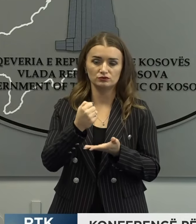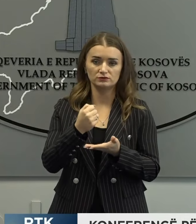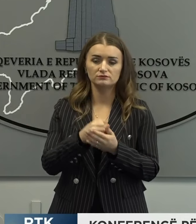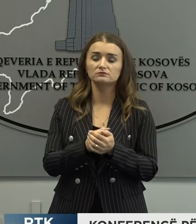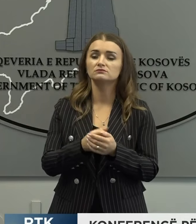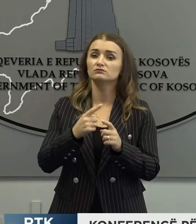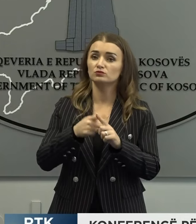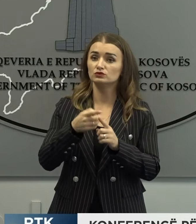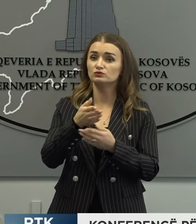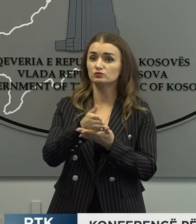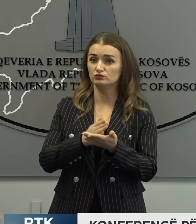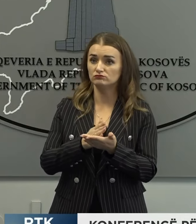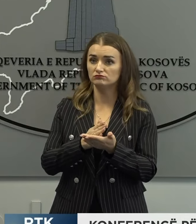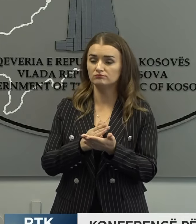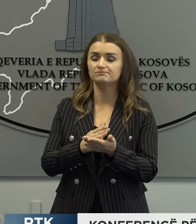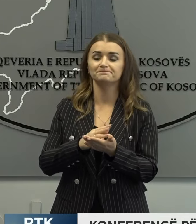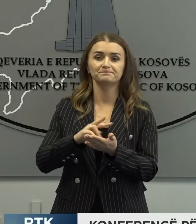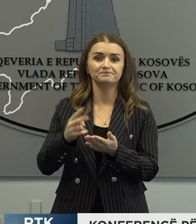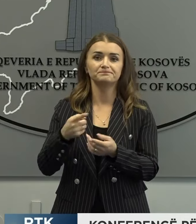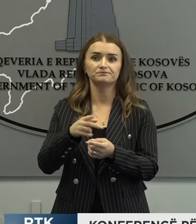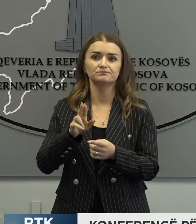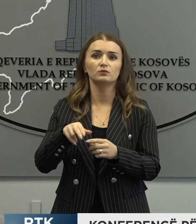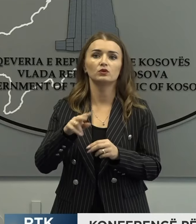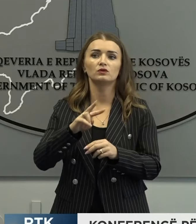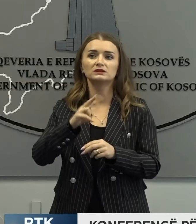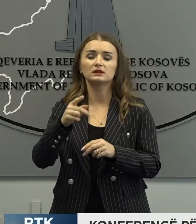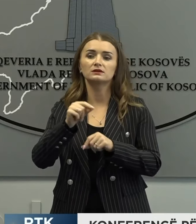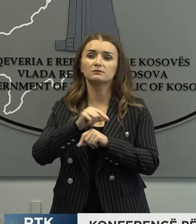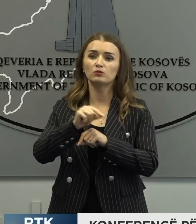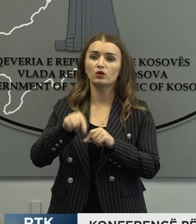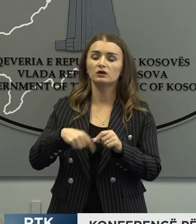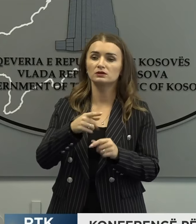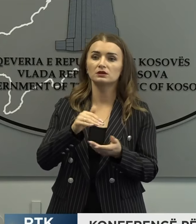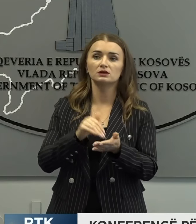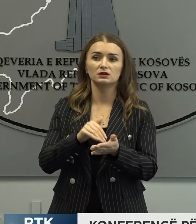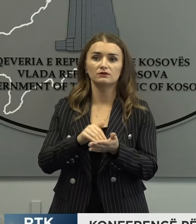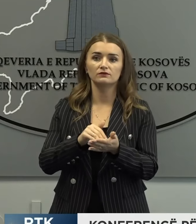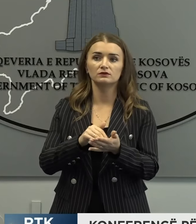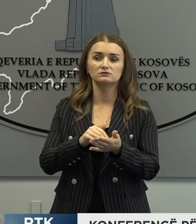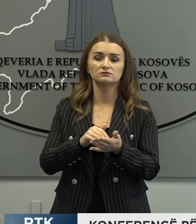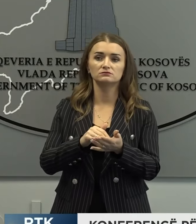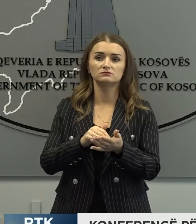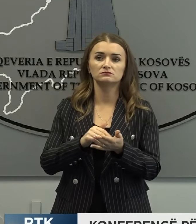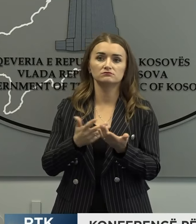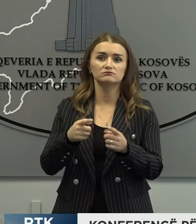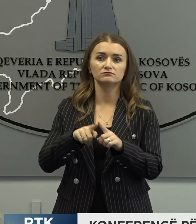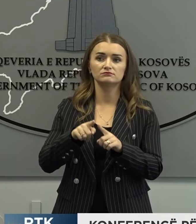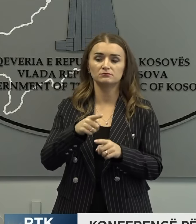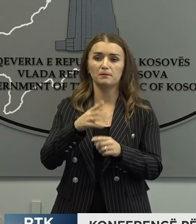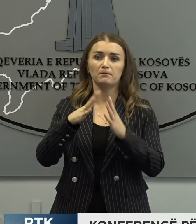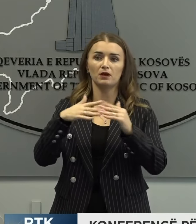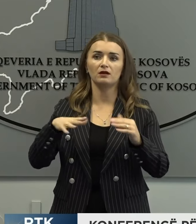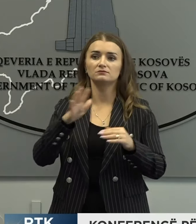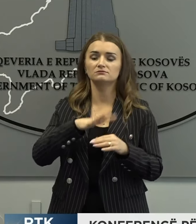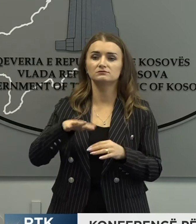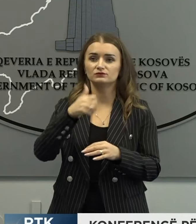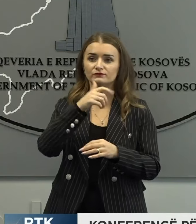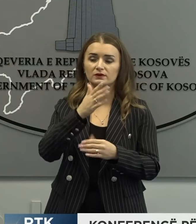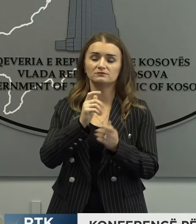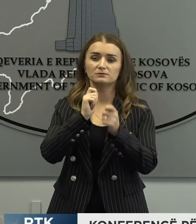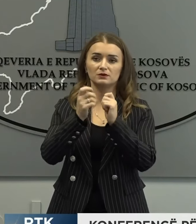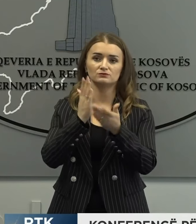kurse pjesën tjetër pastaj e thitin përmes projekteve investive në kuadër të kornizës investive për Ballkanin Perëndimor, që njihet